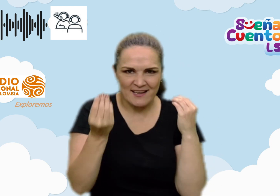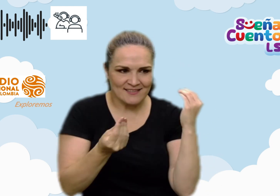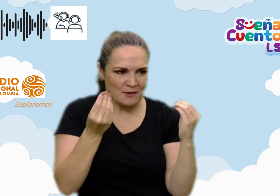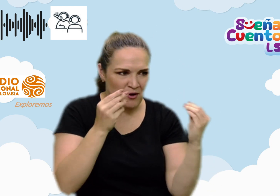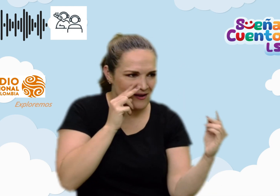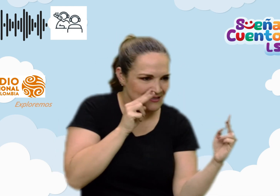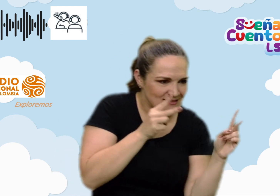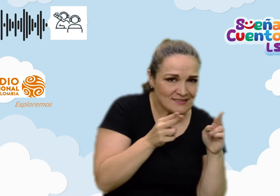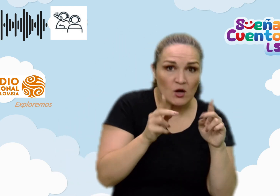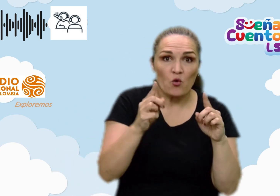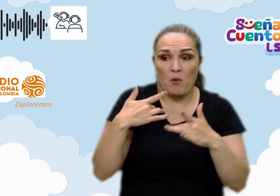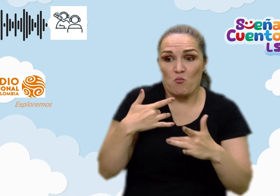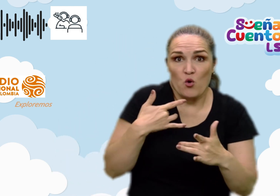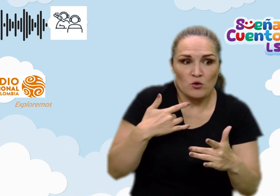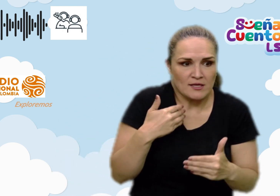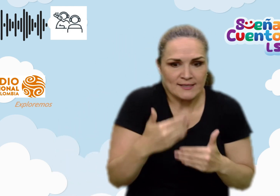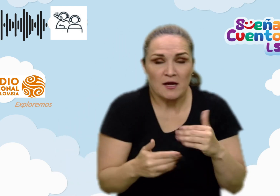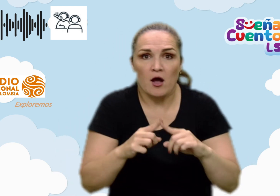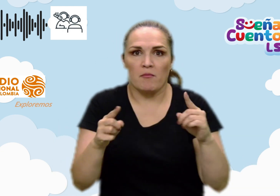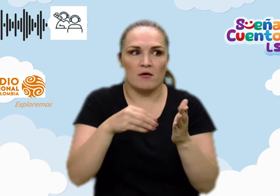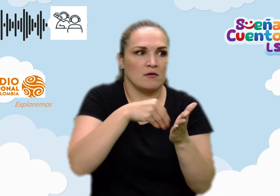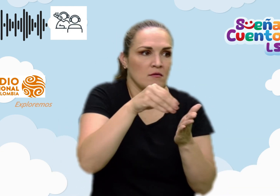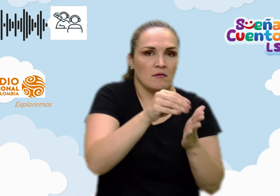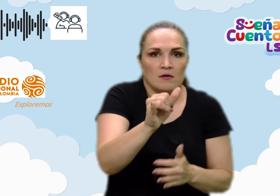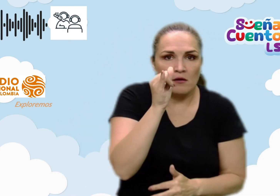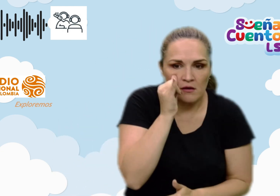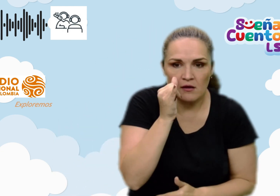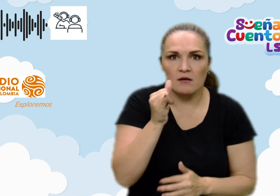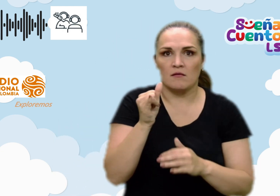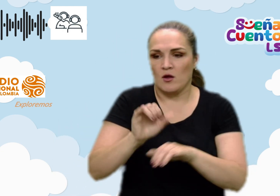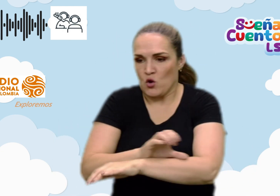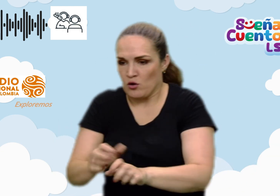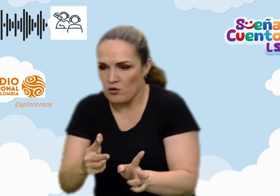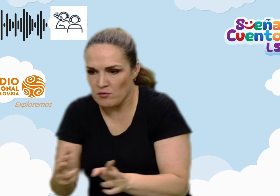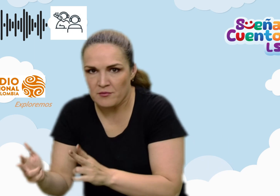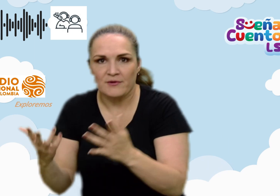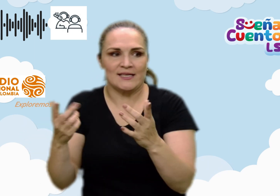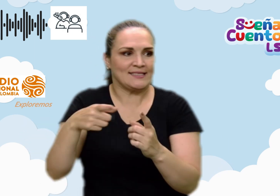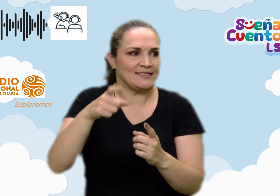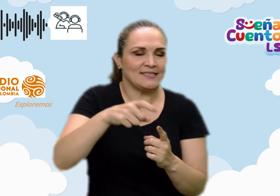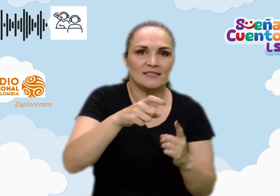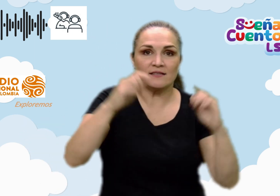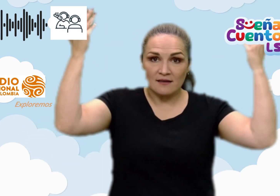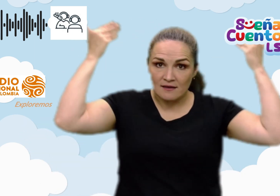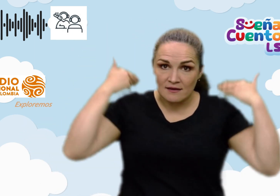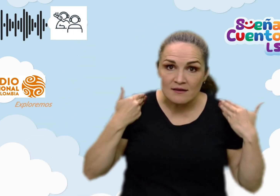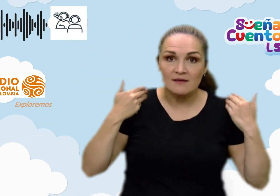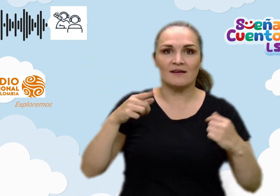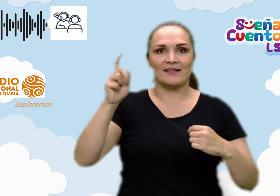tocaba ver con eso qué nos alcanzaba a hacer, porque por más voluntarios que éramos, había que adquirir una cámara, había que tener un